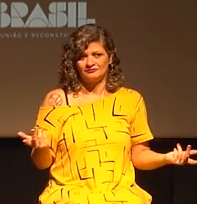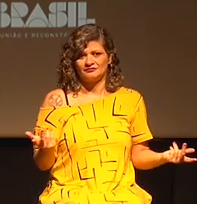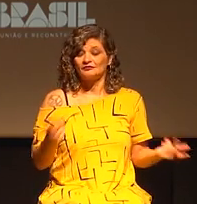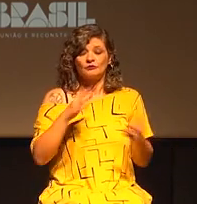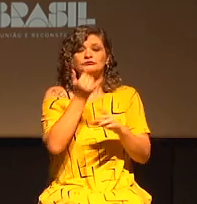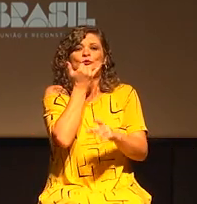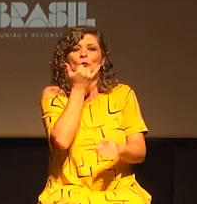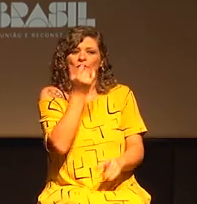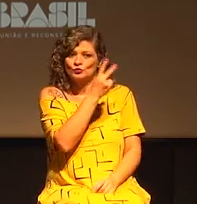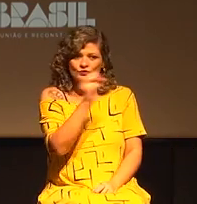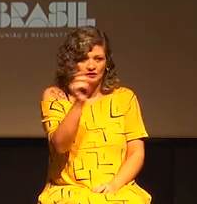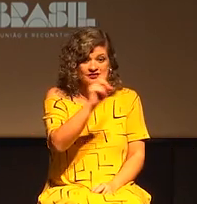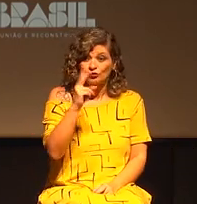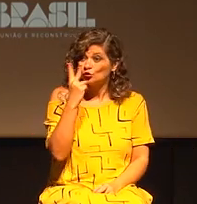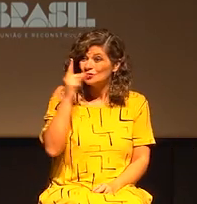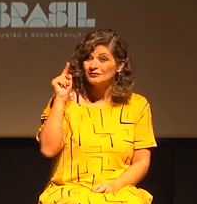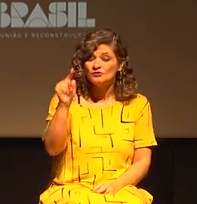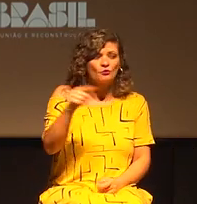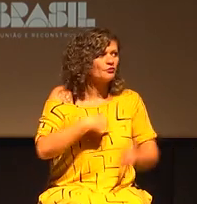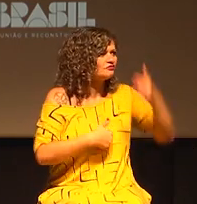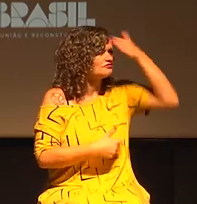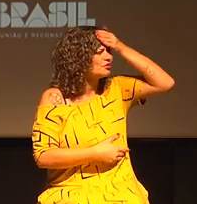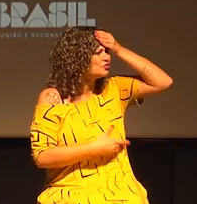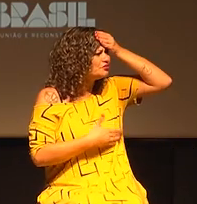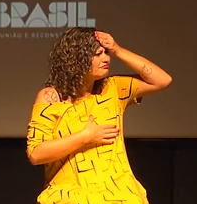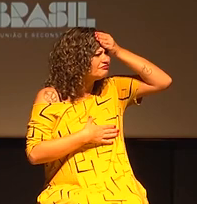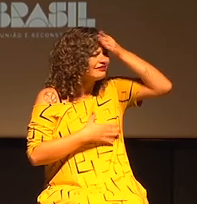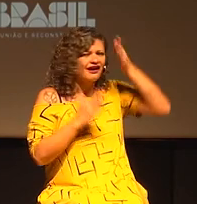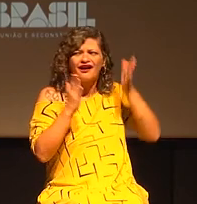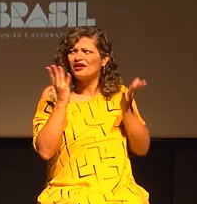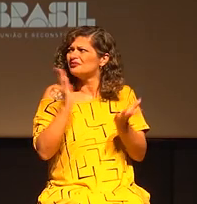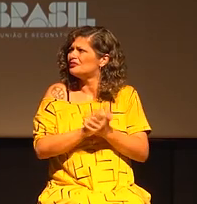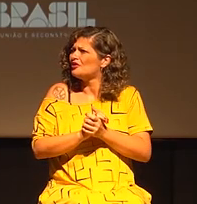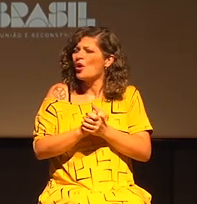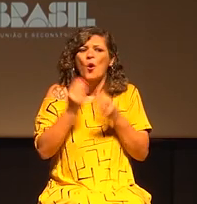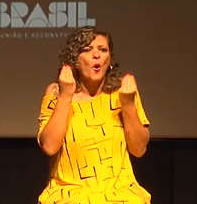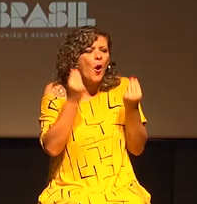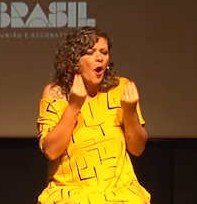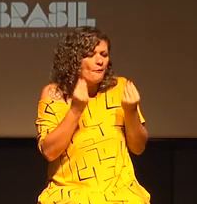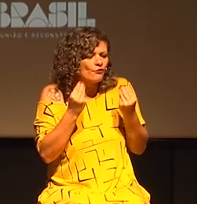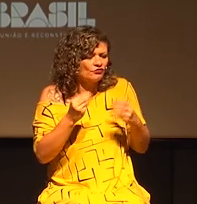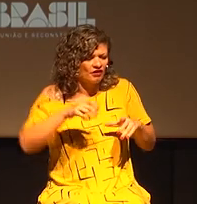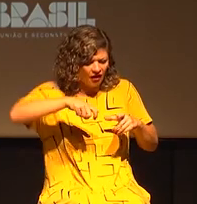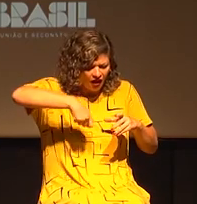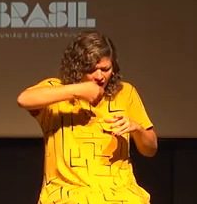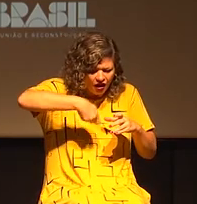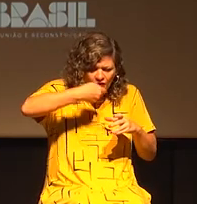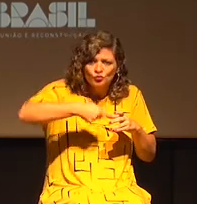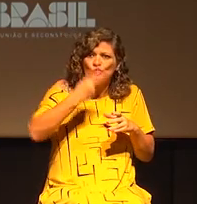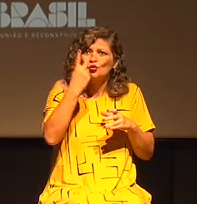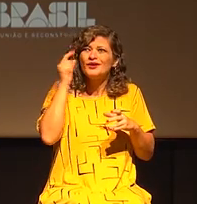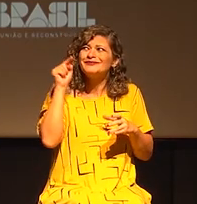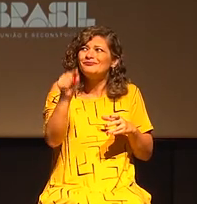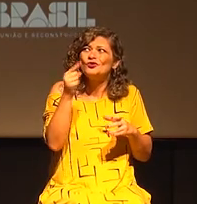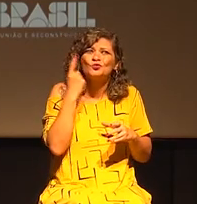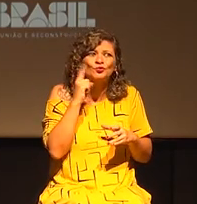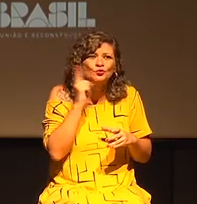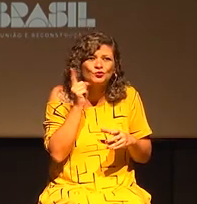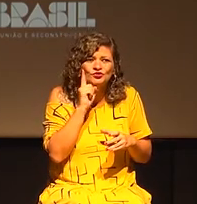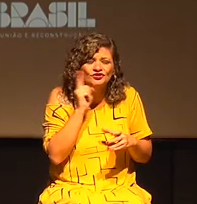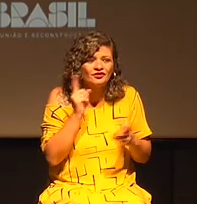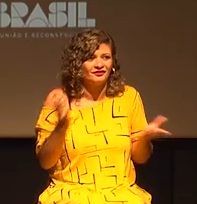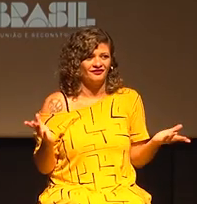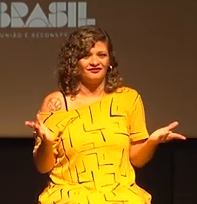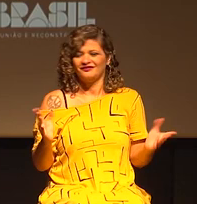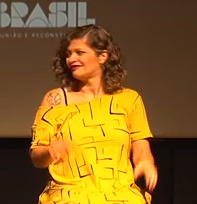2.000 famílias a como que eu vou entregar 2000 marmitas por dia né não não consigo